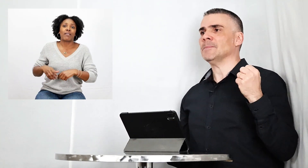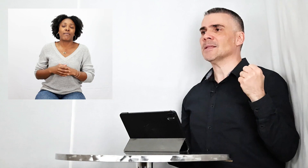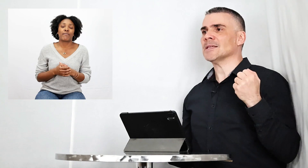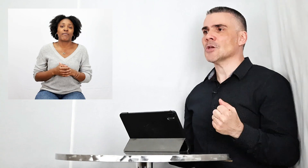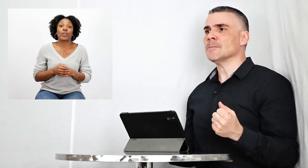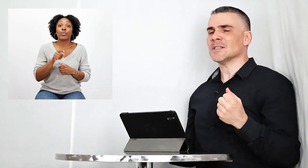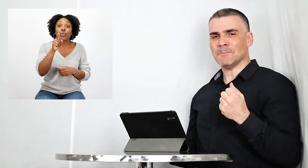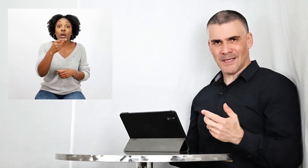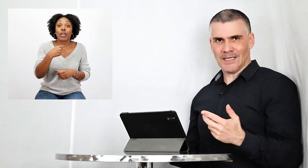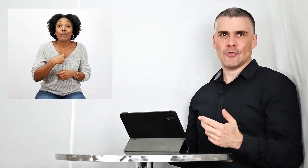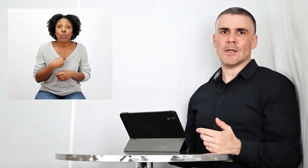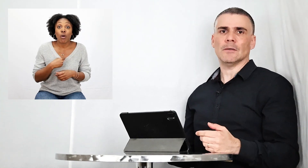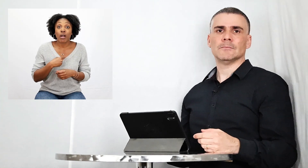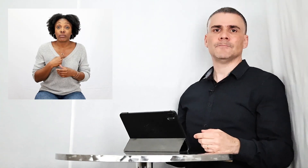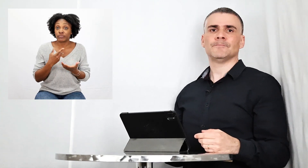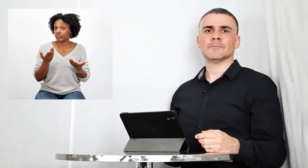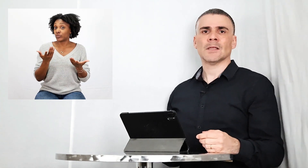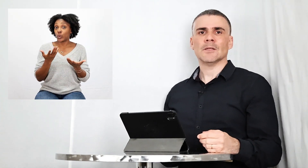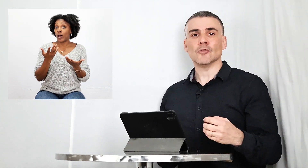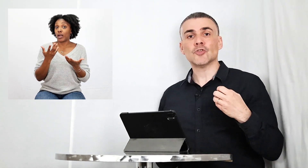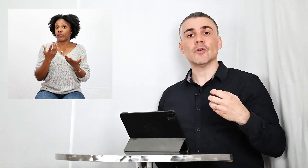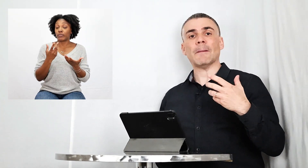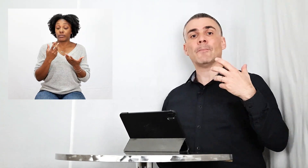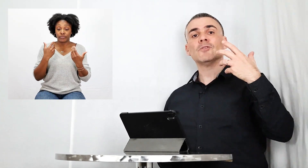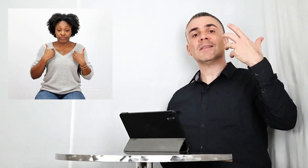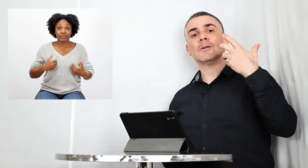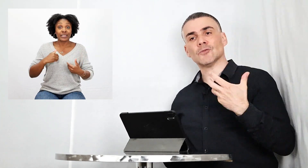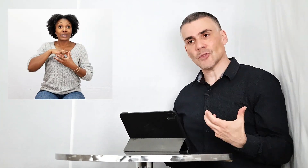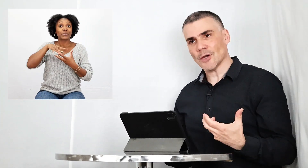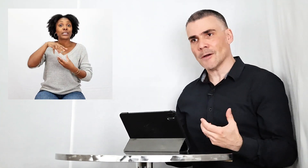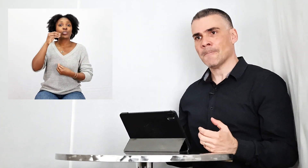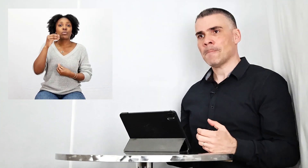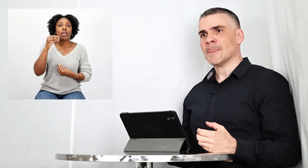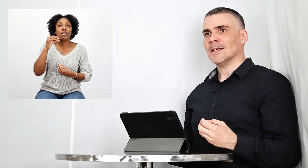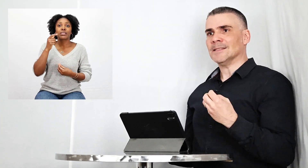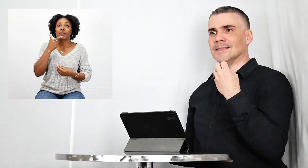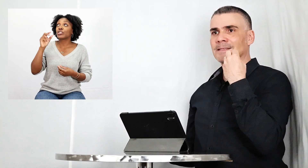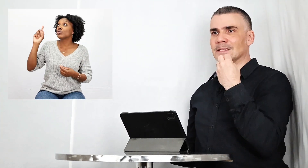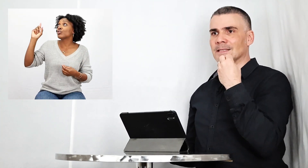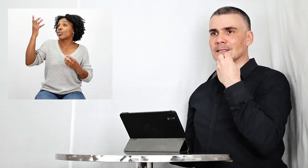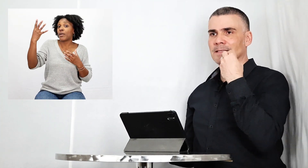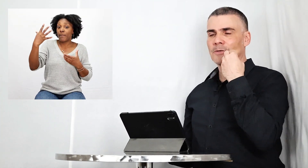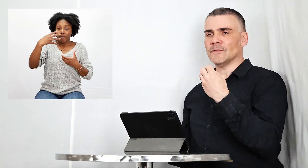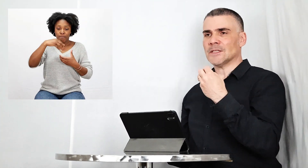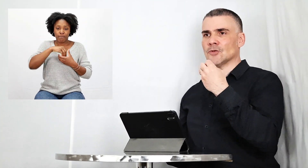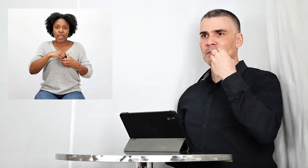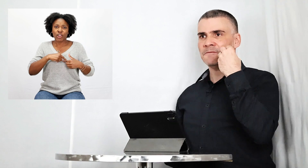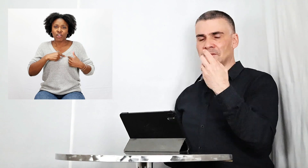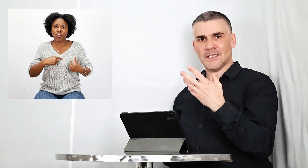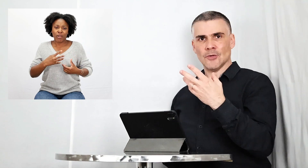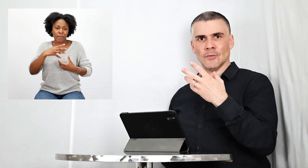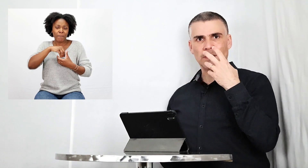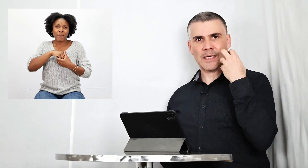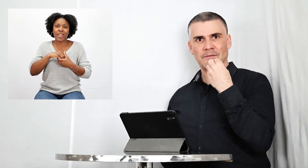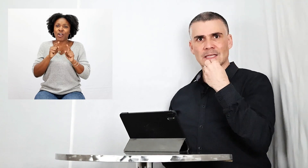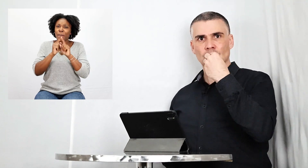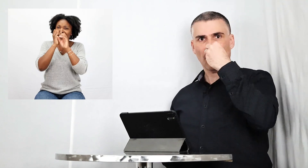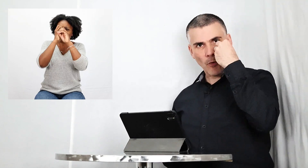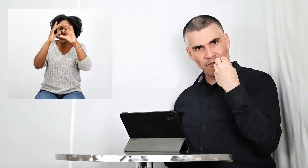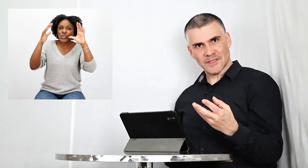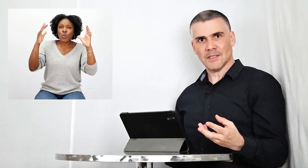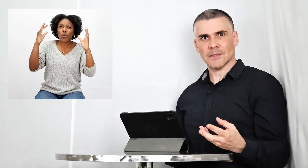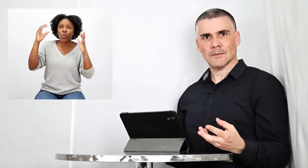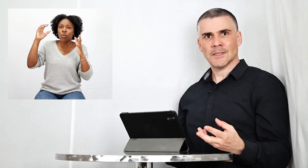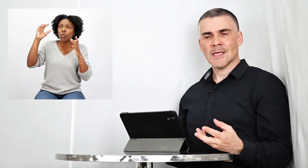sommes des hommes spirituels. Donc Dieu va poser dans ton cœur des convictions, des visions, des